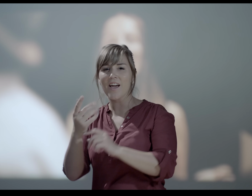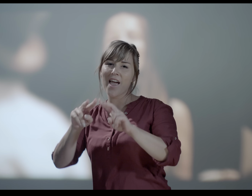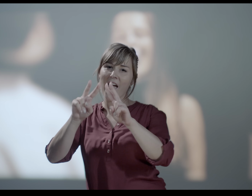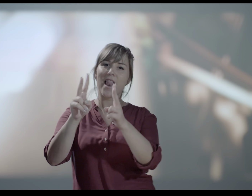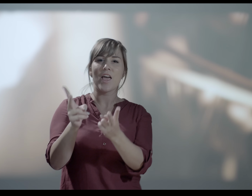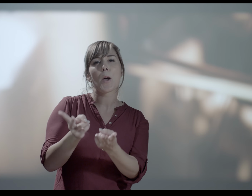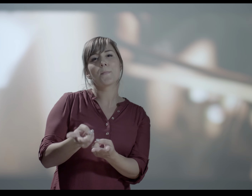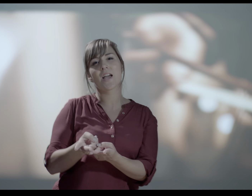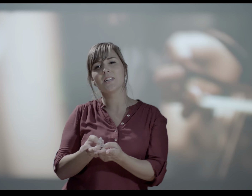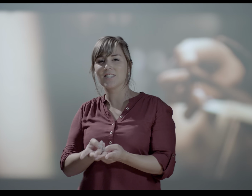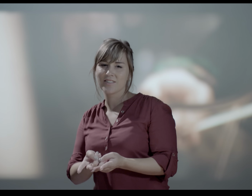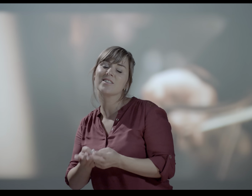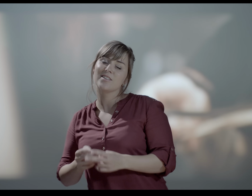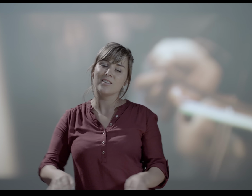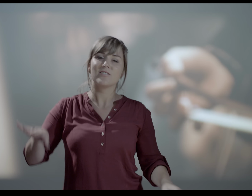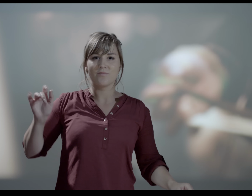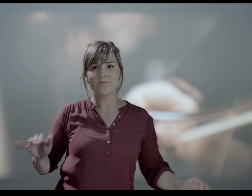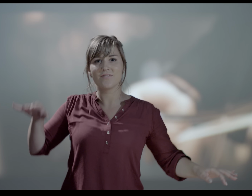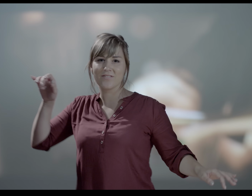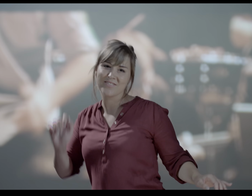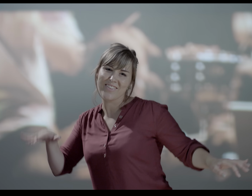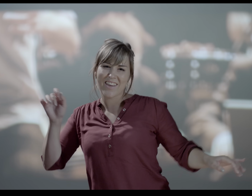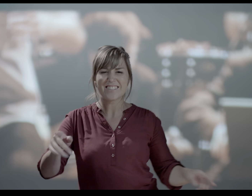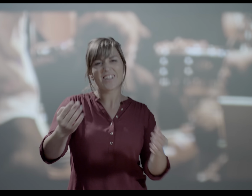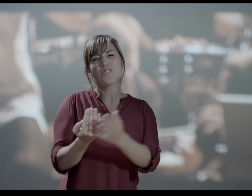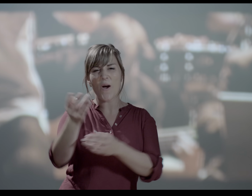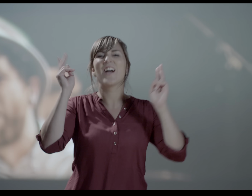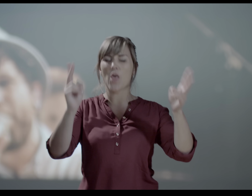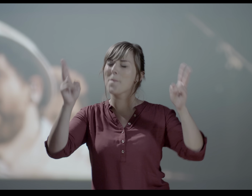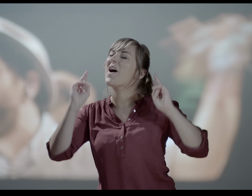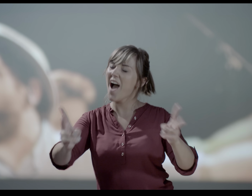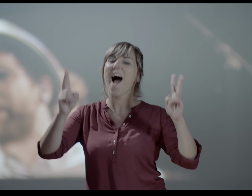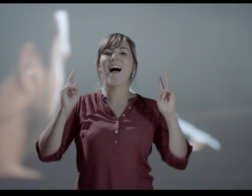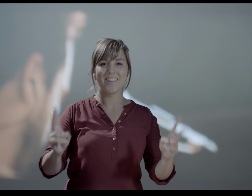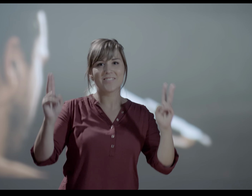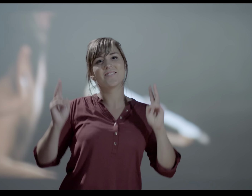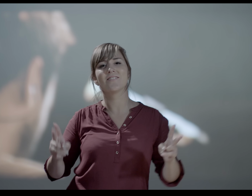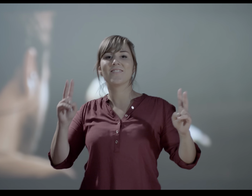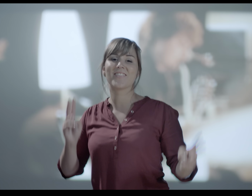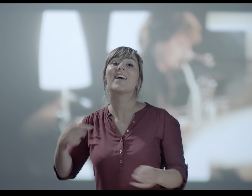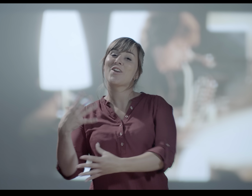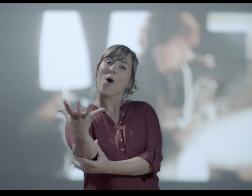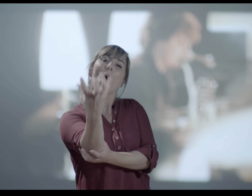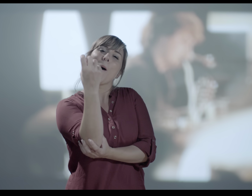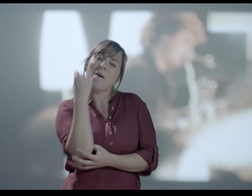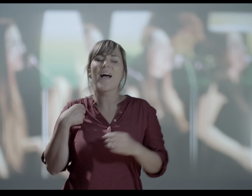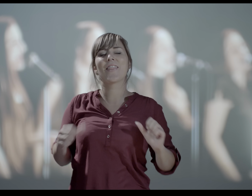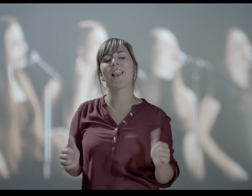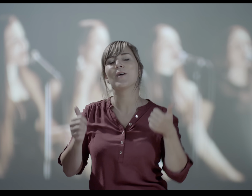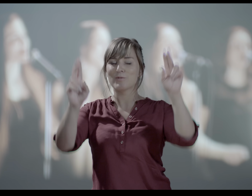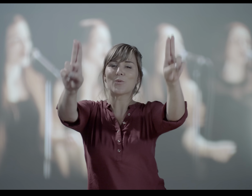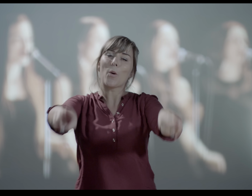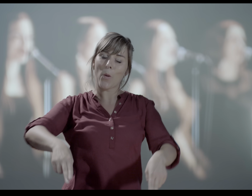fünfte Element Das ist das neue Normal Ich wach auf, seh nur